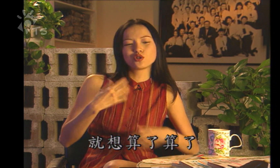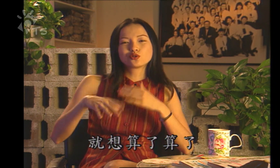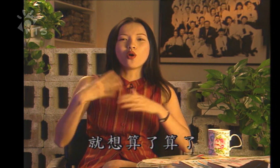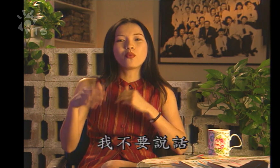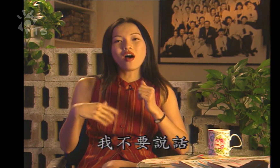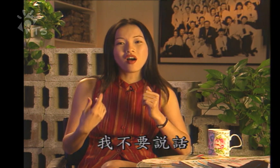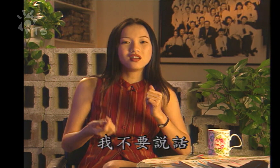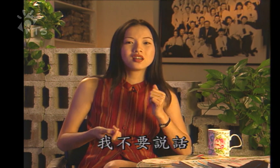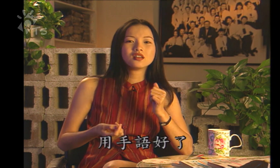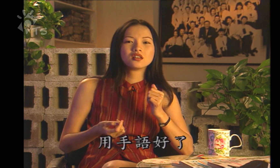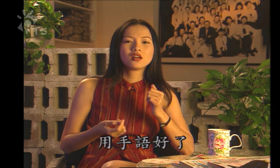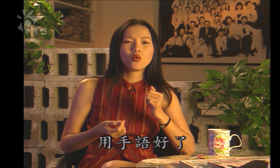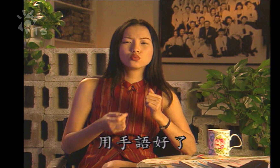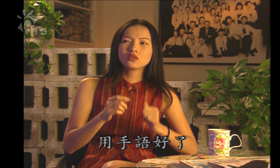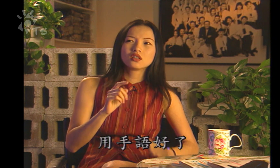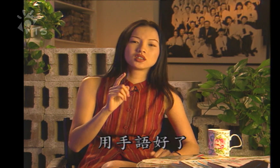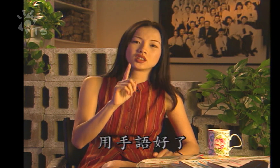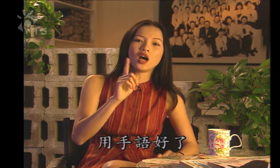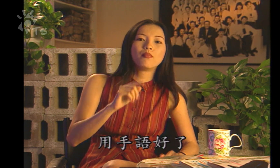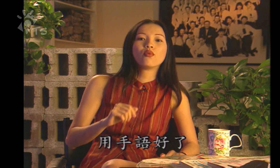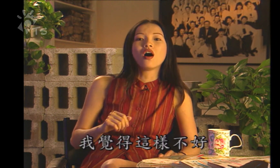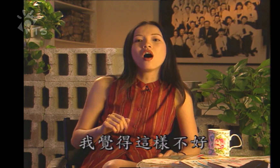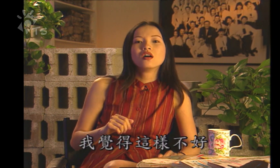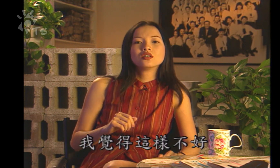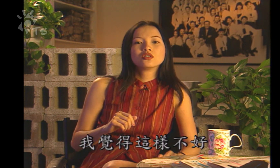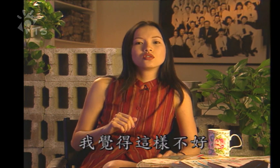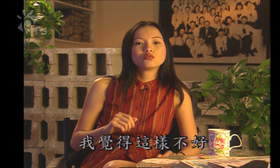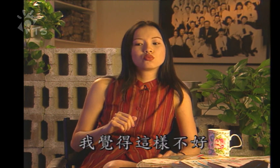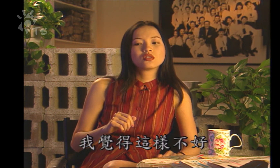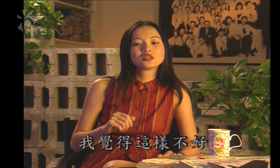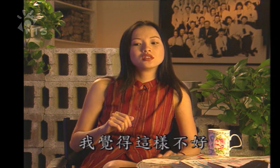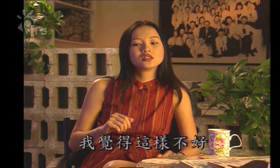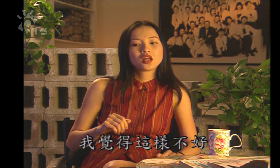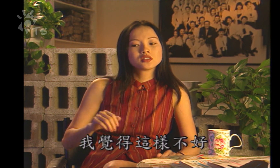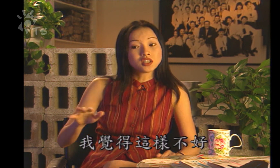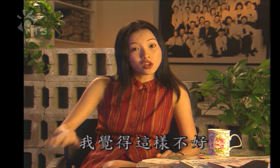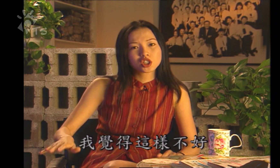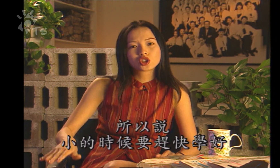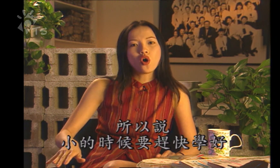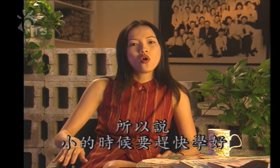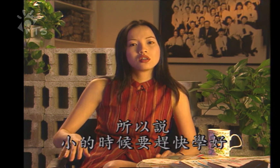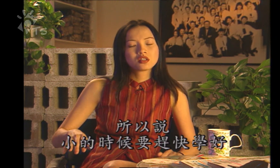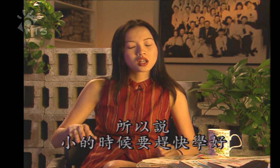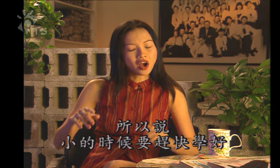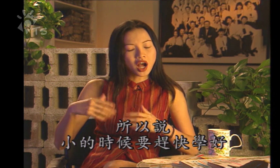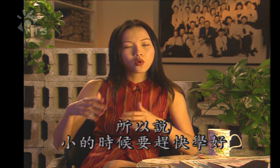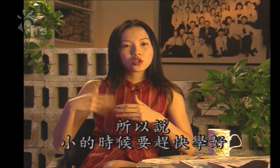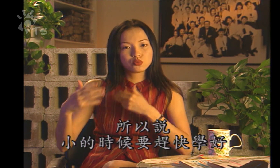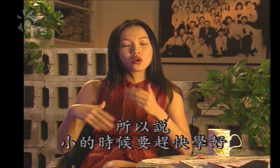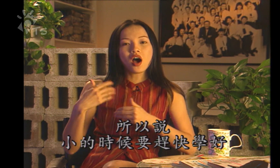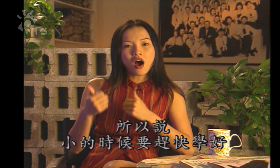我不要说话用手语好了，我觉得这样不好。所以说小的时候要赶快学